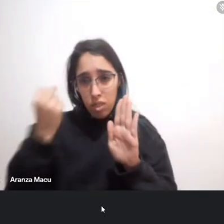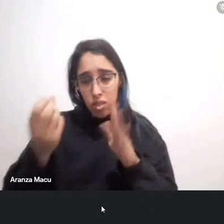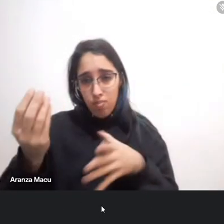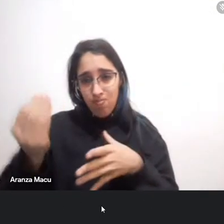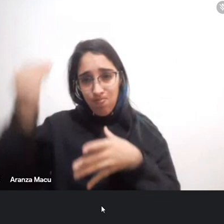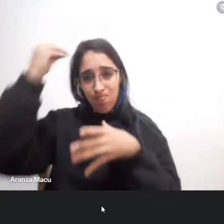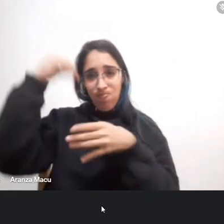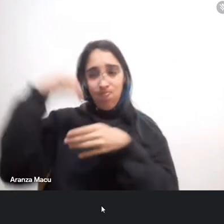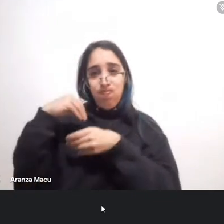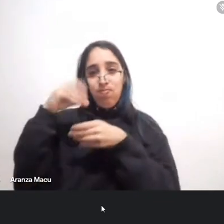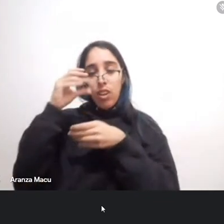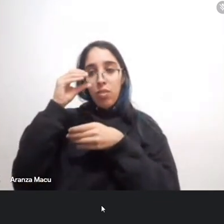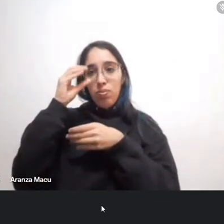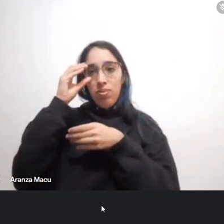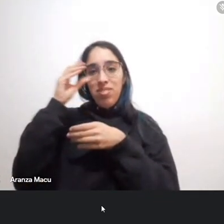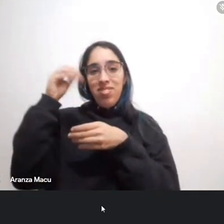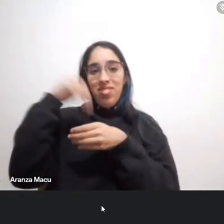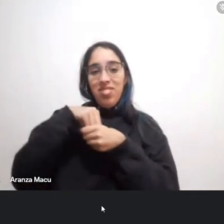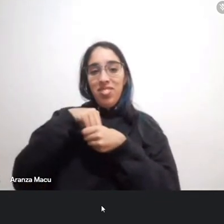Y yo